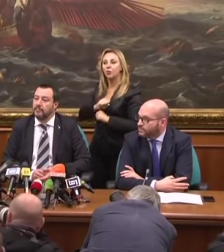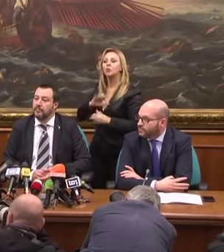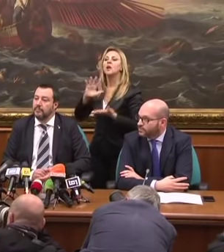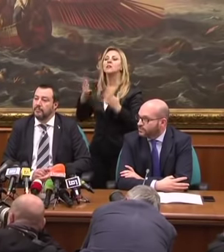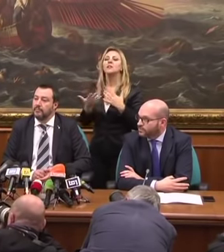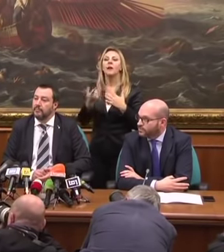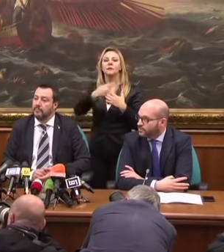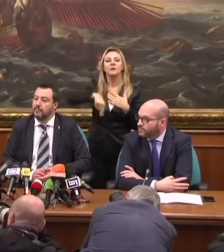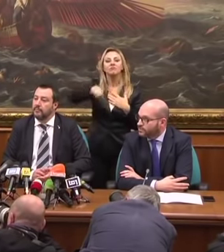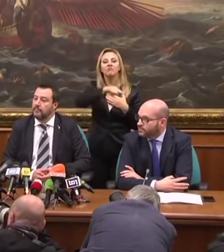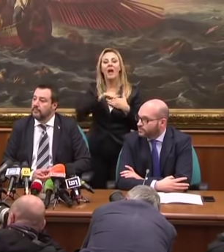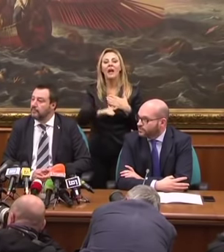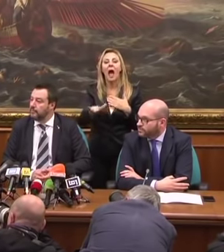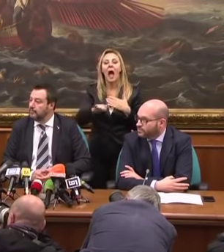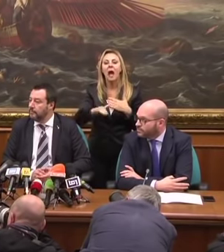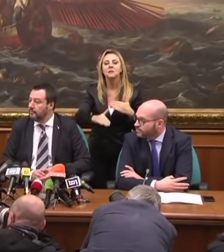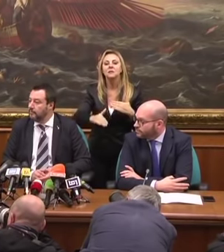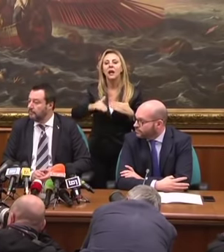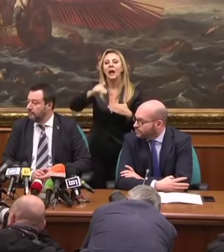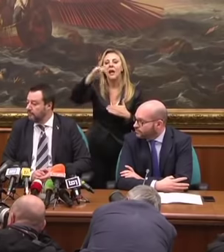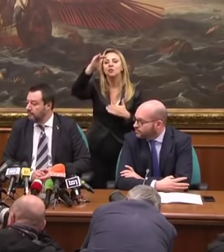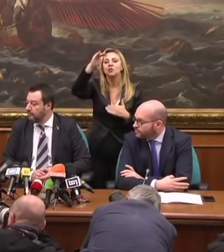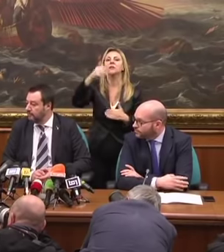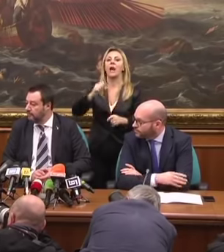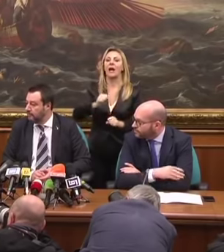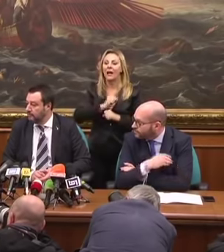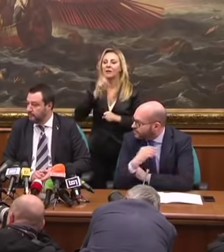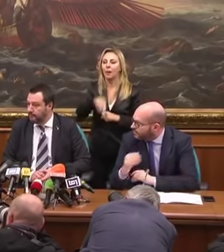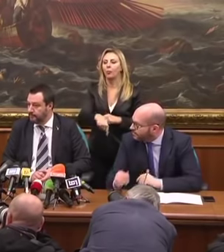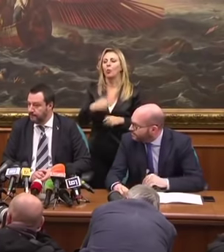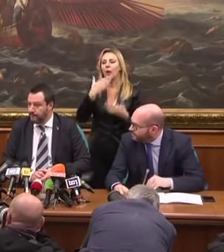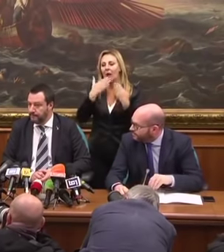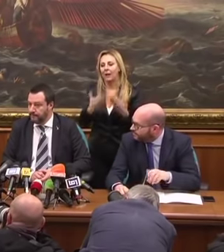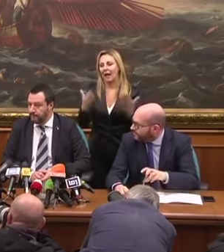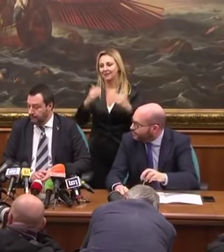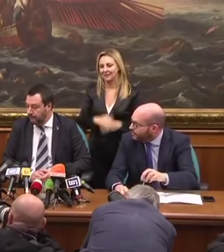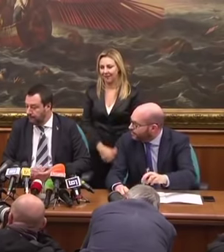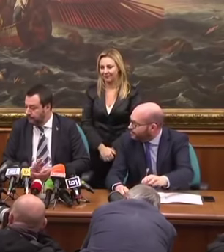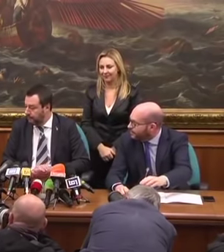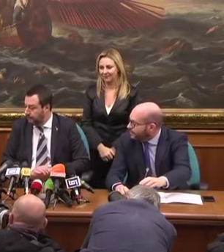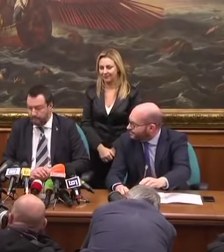crediamo ovviamente nei nostri ragazzi e nei nostri bambini. Grazie.